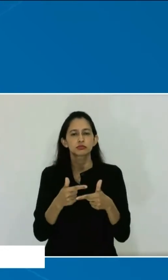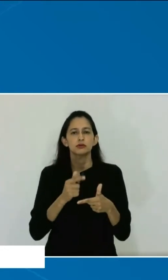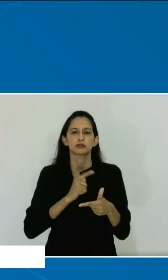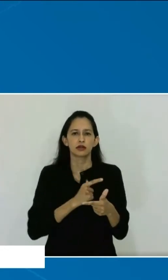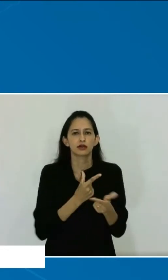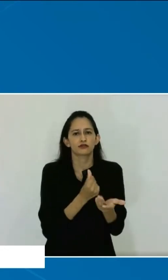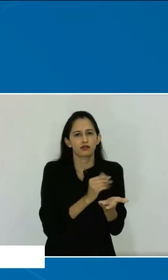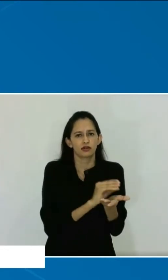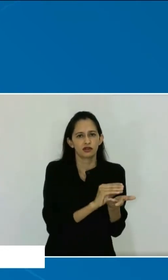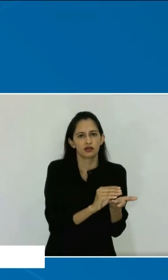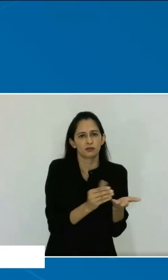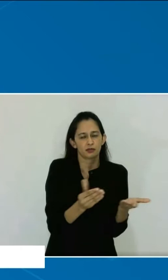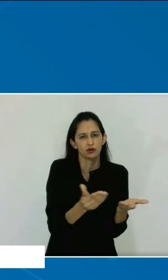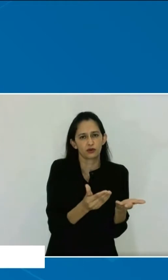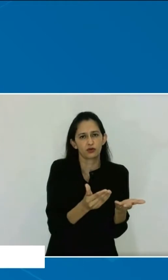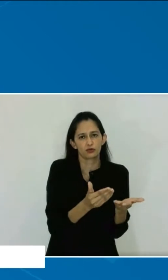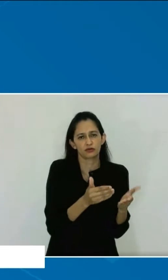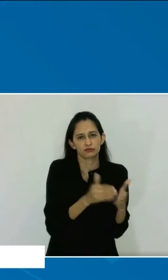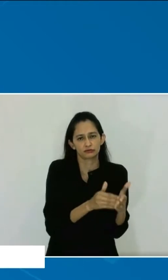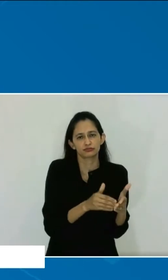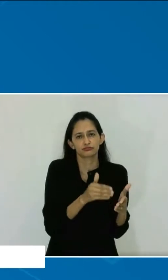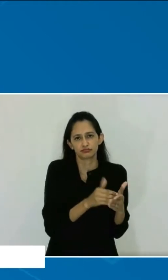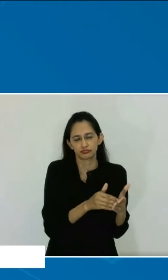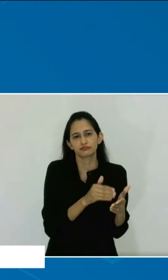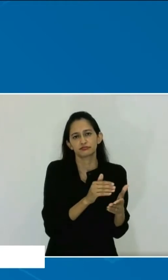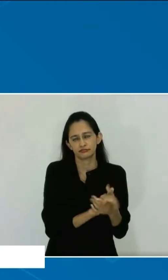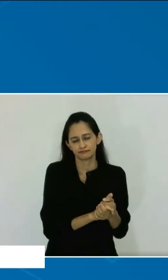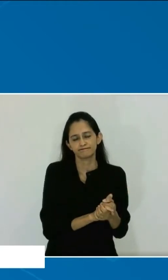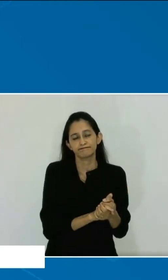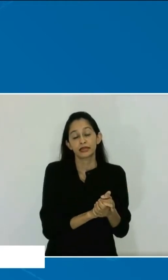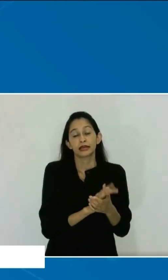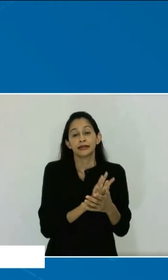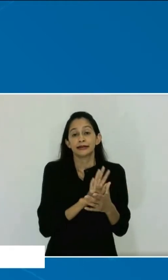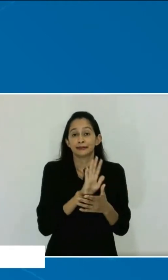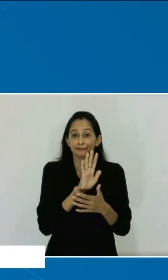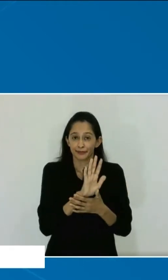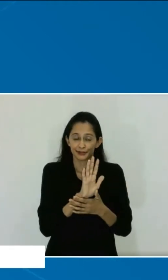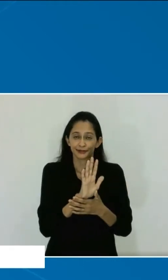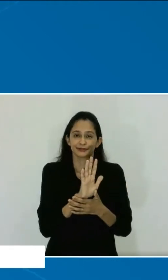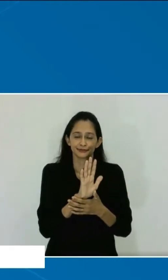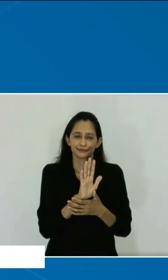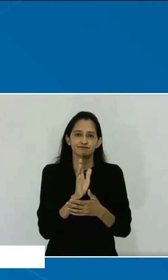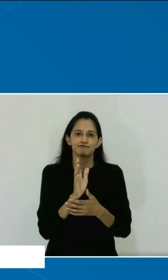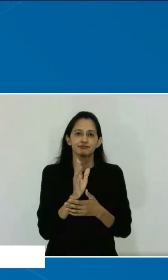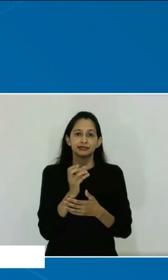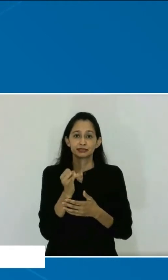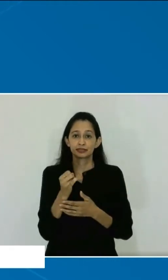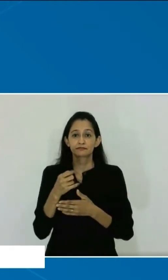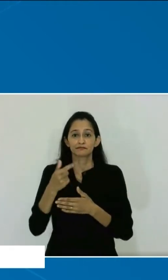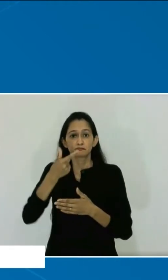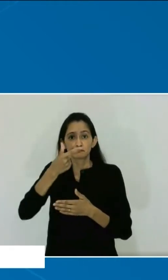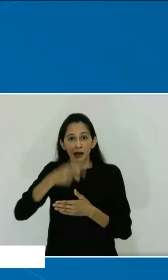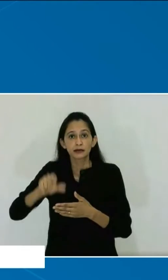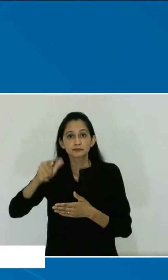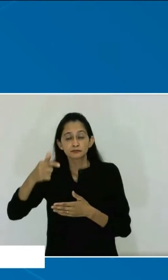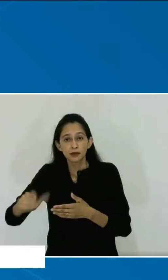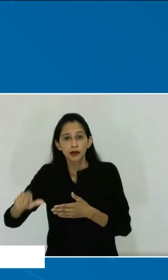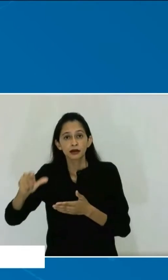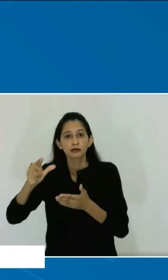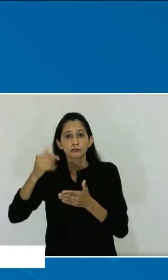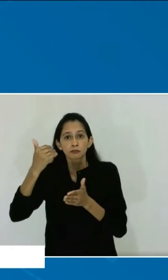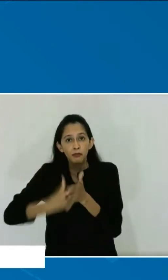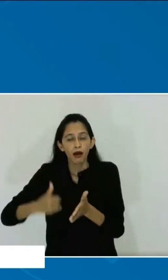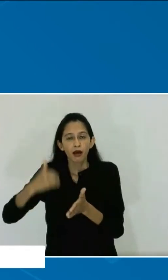temos atualmente, recursos discricionários, sobretudo, mas esses cortes eles inviabilizam a